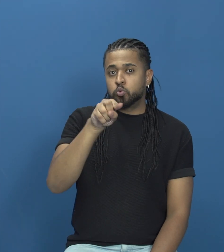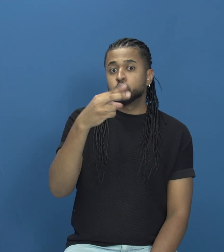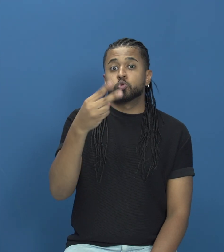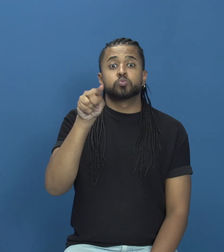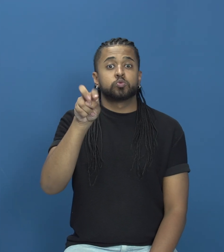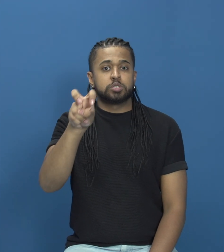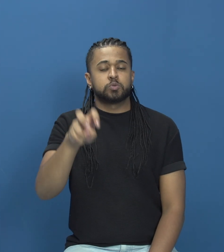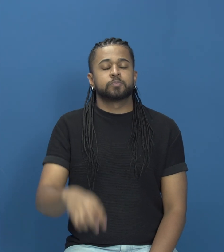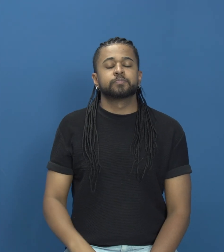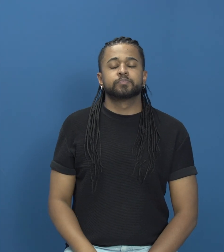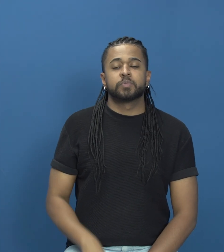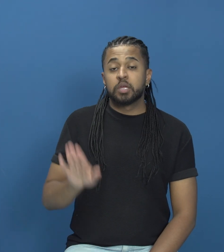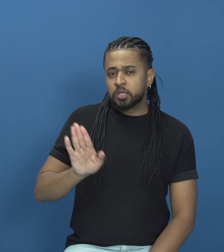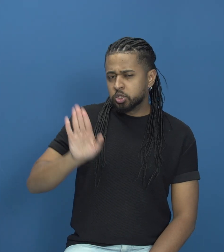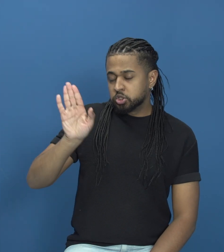5.2.5.